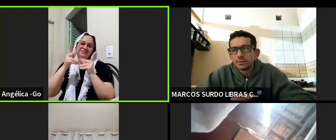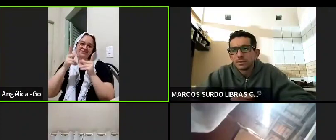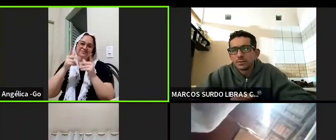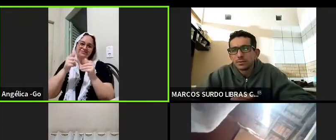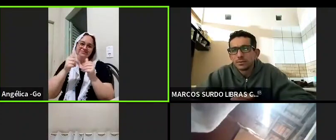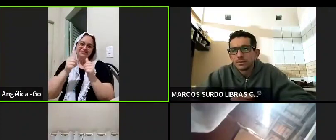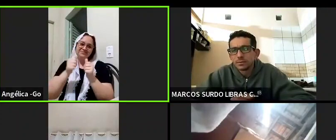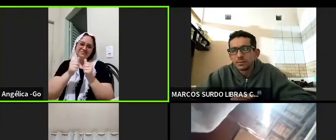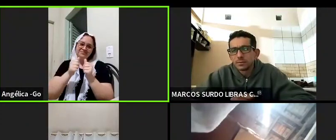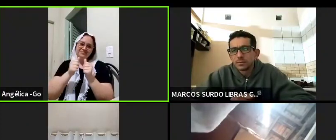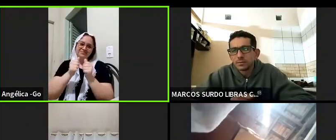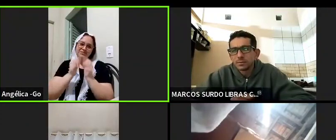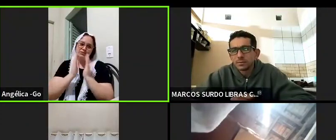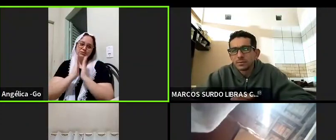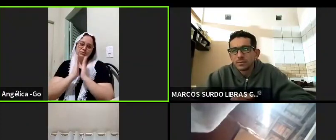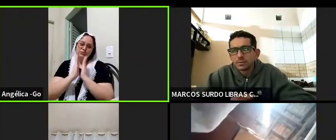reclamações,